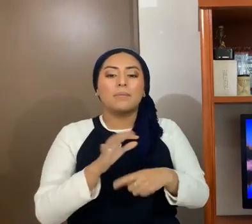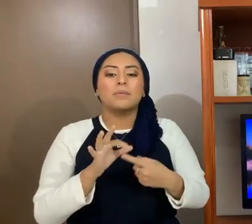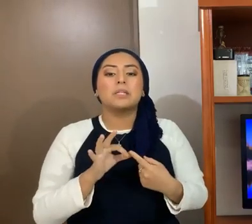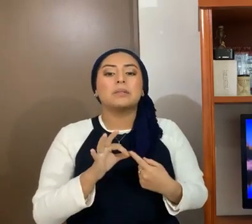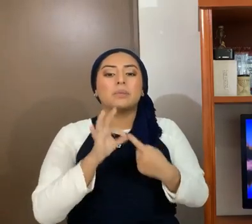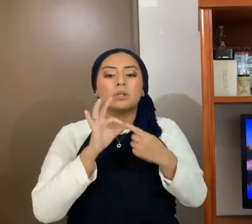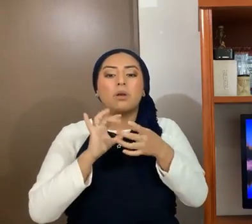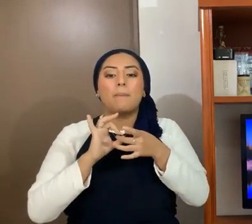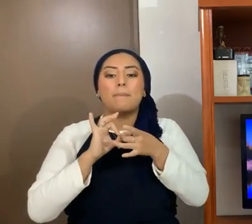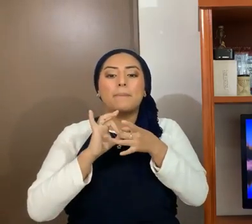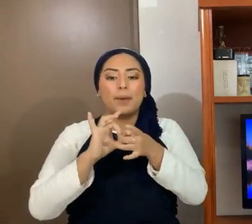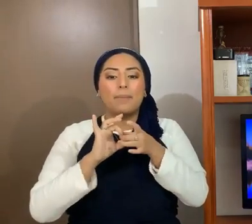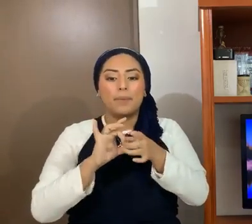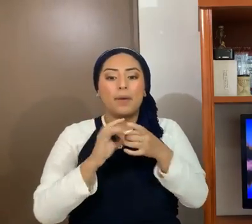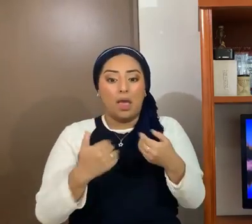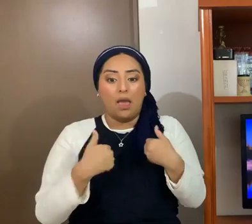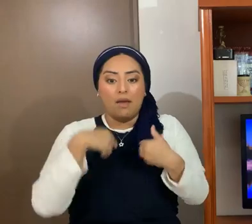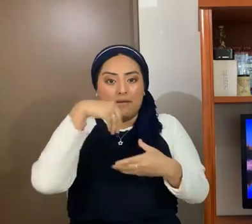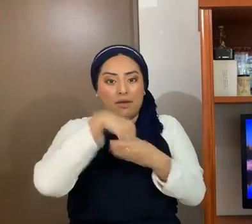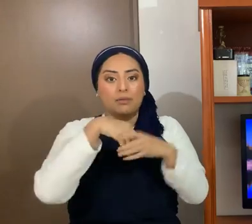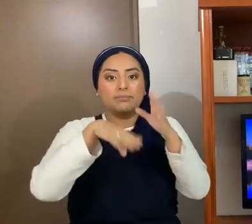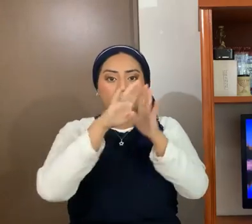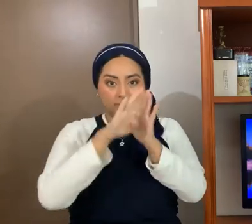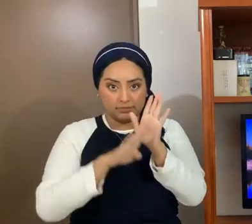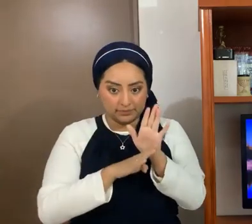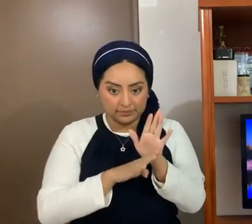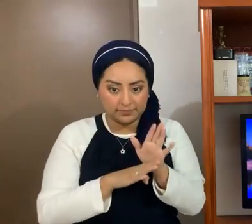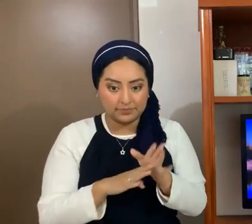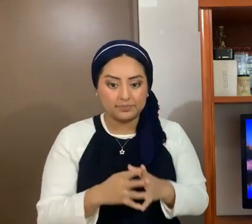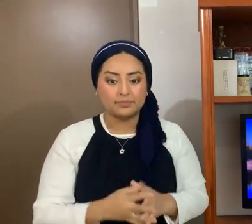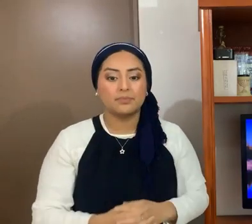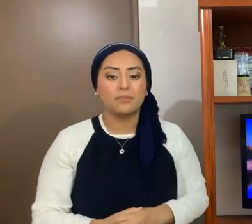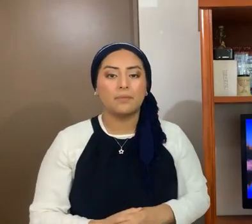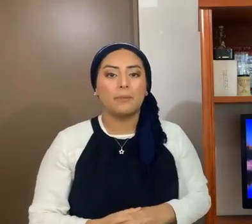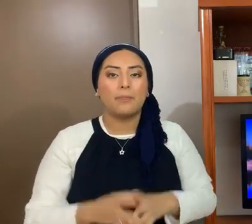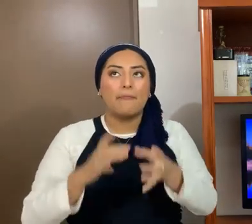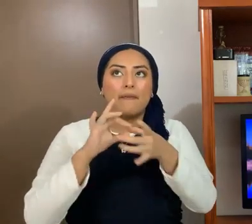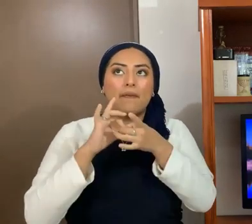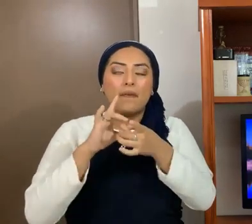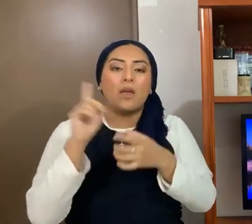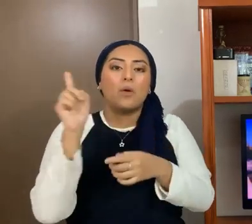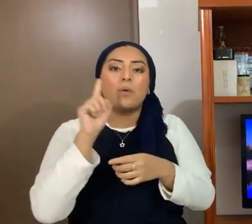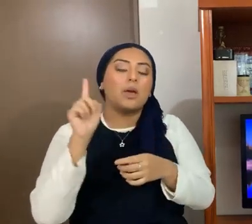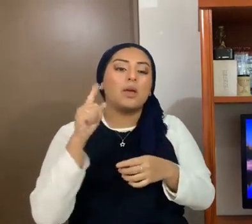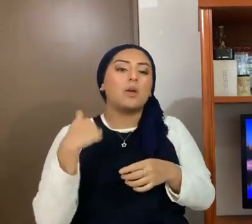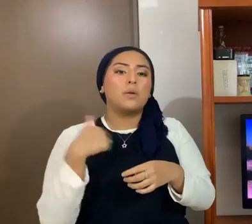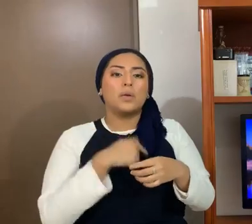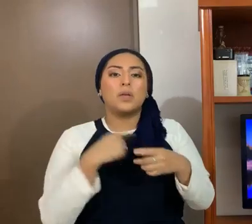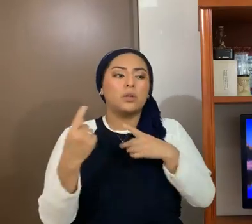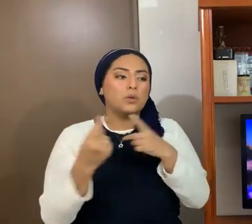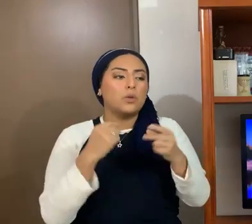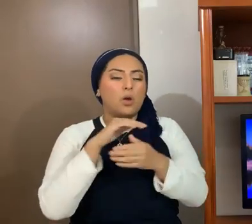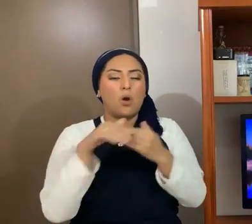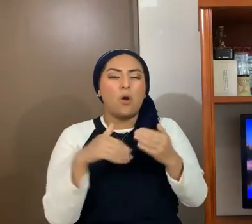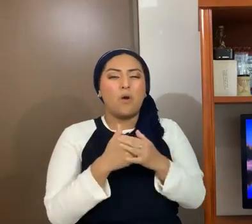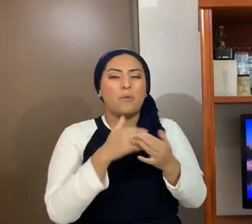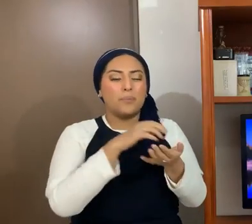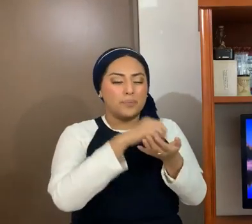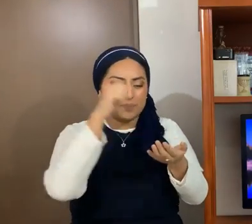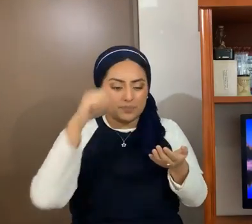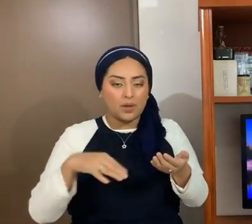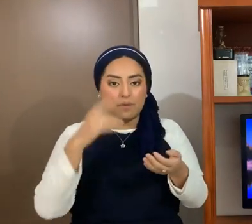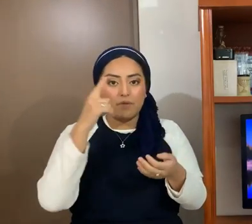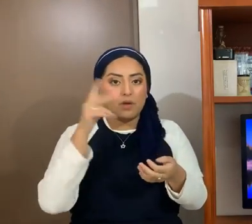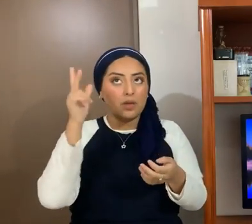de comunión. Y eso está en la Biblia. Es un momento especial de interacción, donde hacemos todo a un lado